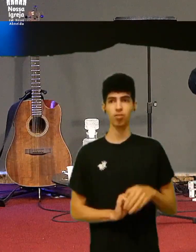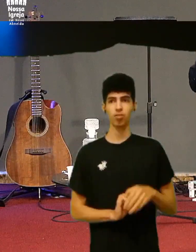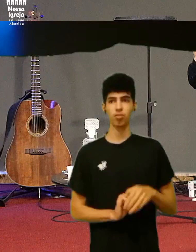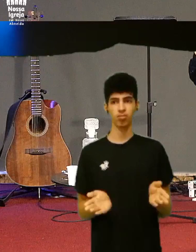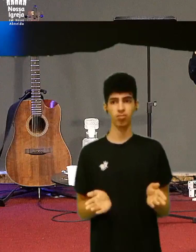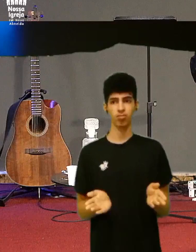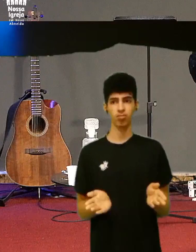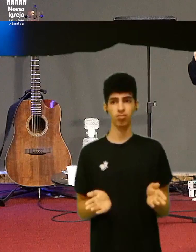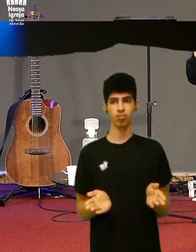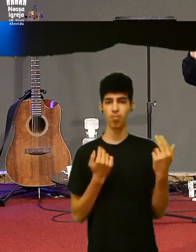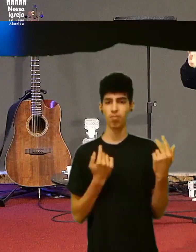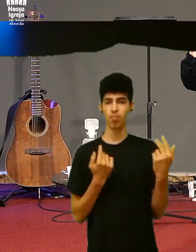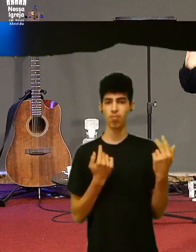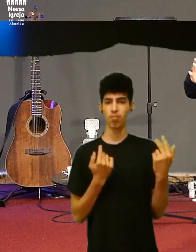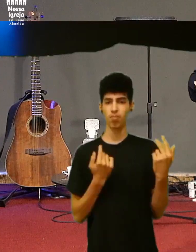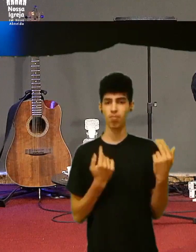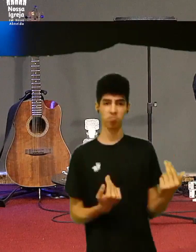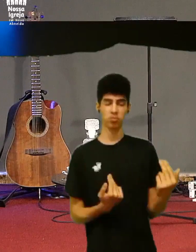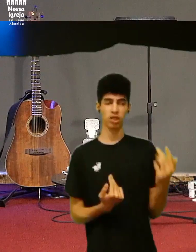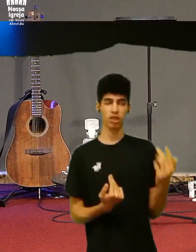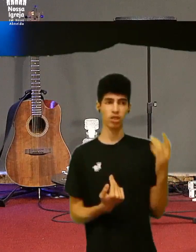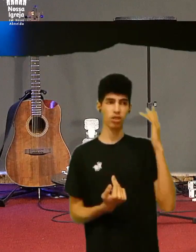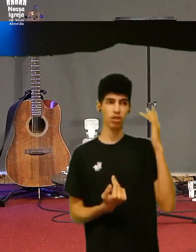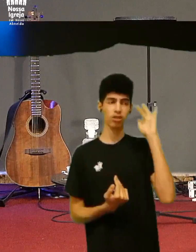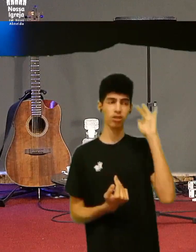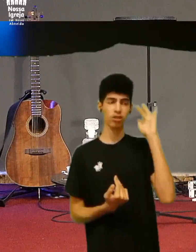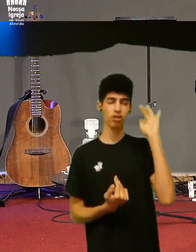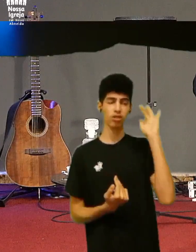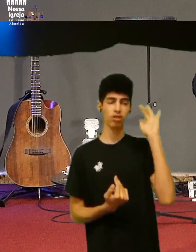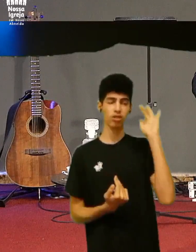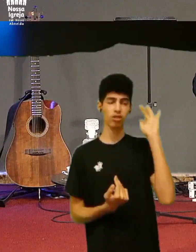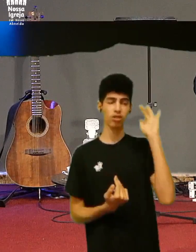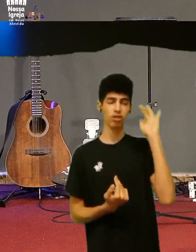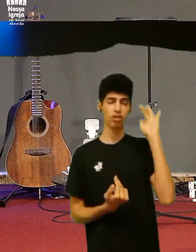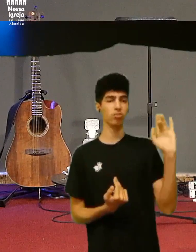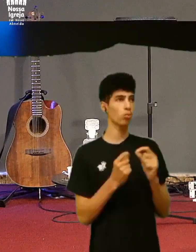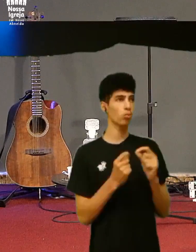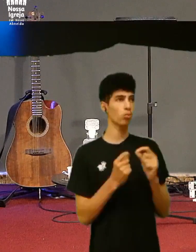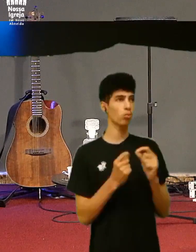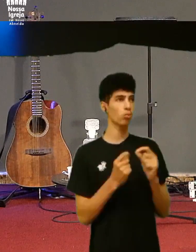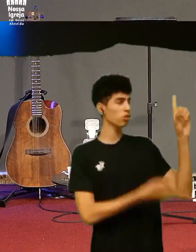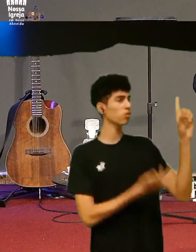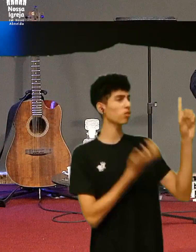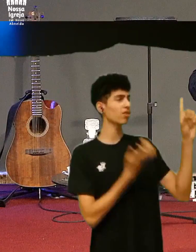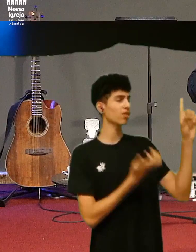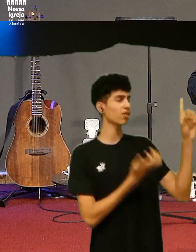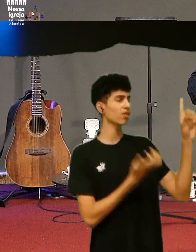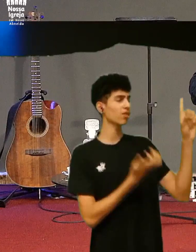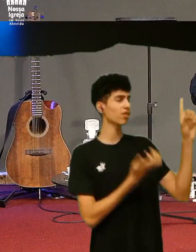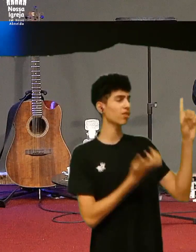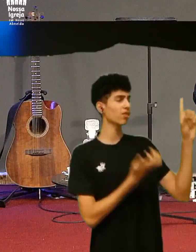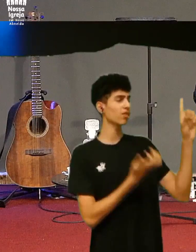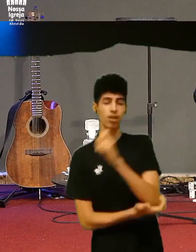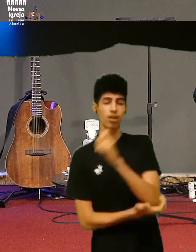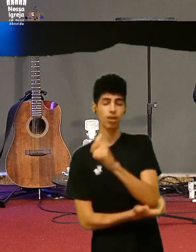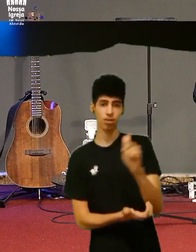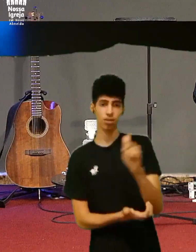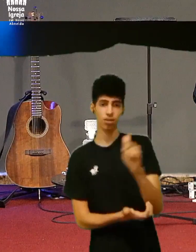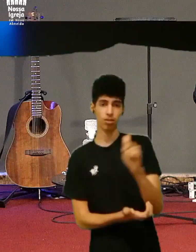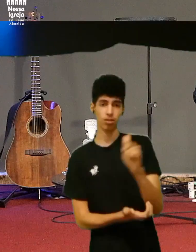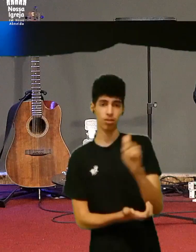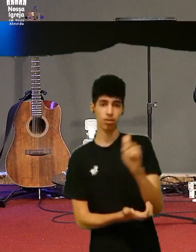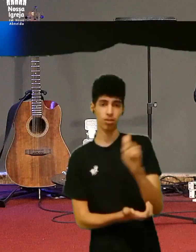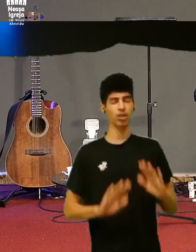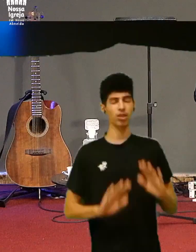qual é o mistério de Deus conosco com relação a esse livro, mas algo de muito especial vai acontecer aqui.